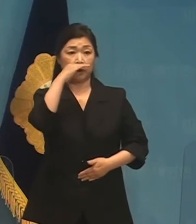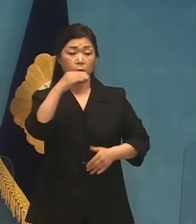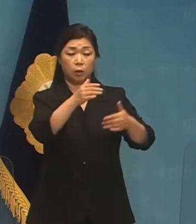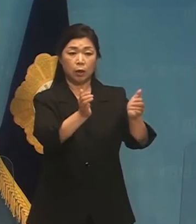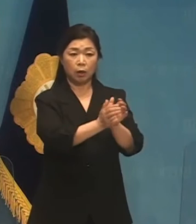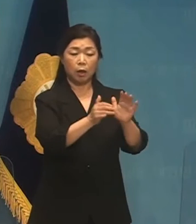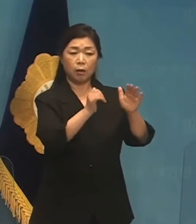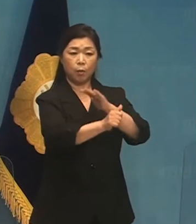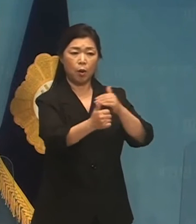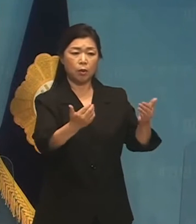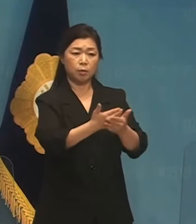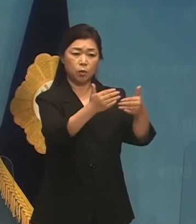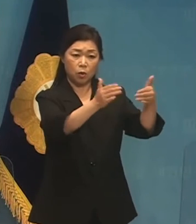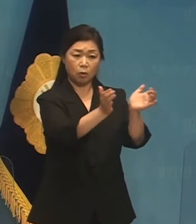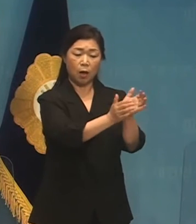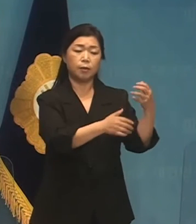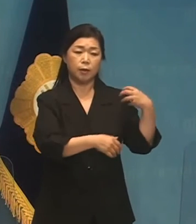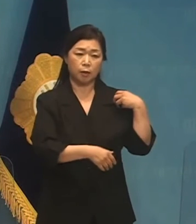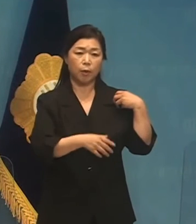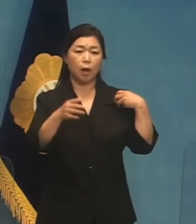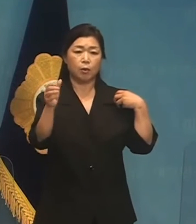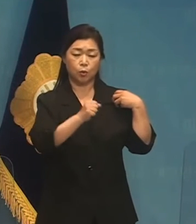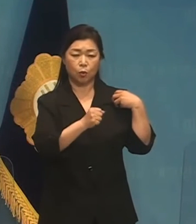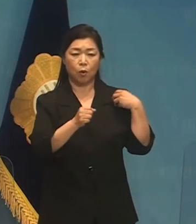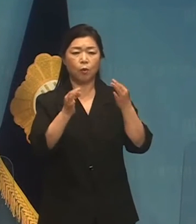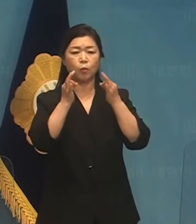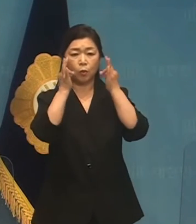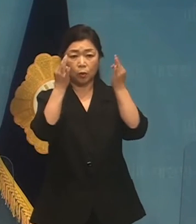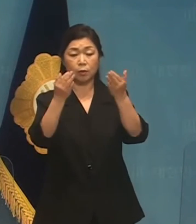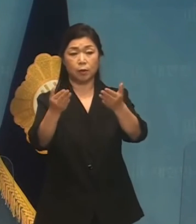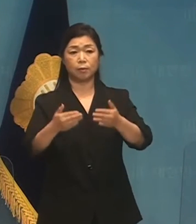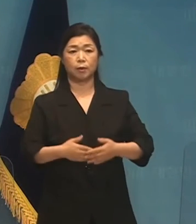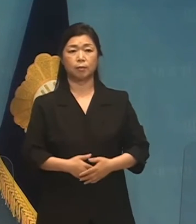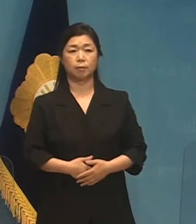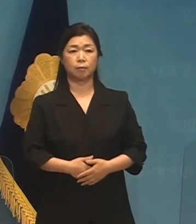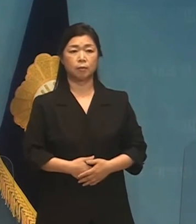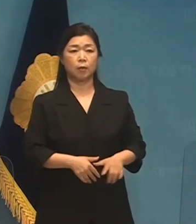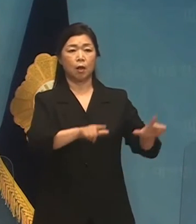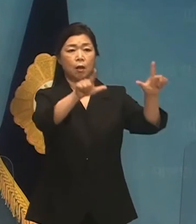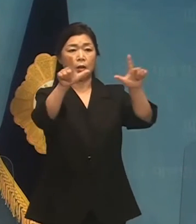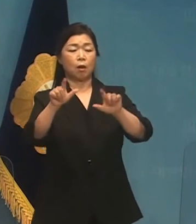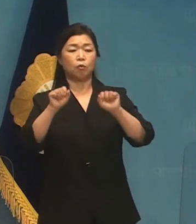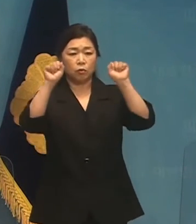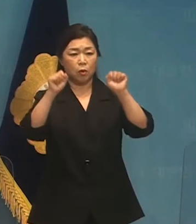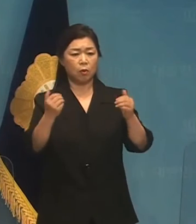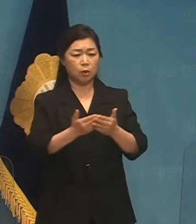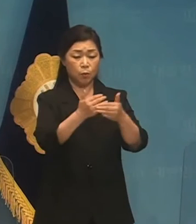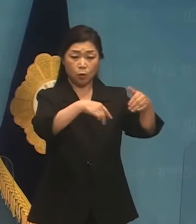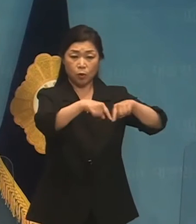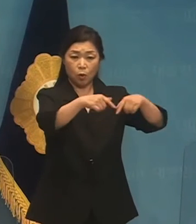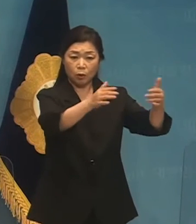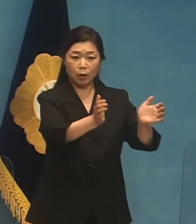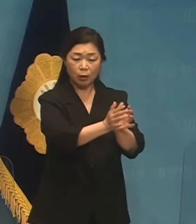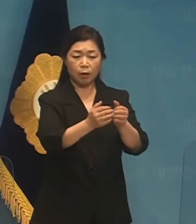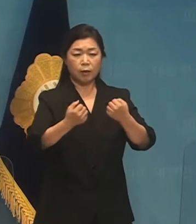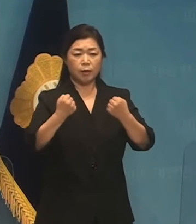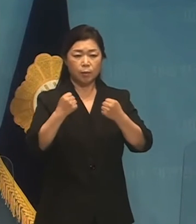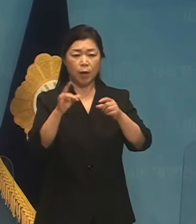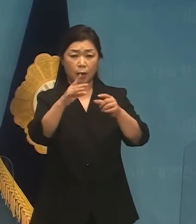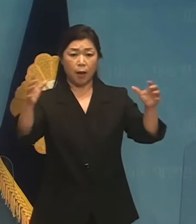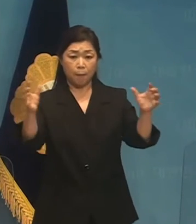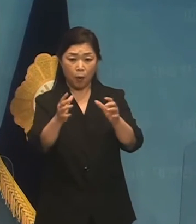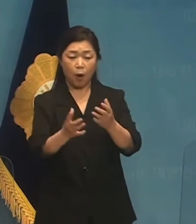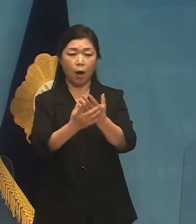정의당이 대표 진보정당으로서 책임을 다하겠습니다. 사회운동과 진보정당의 힘을